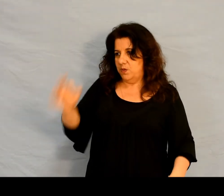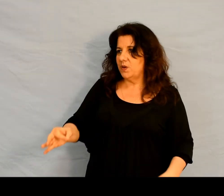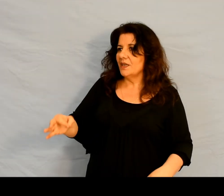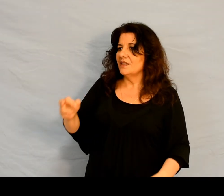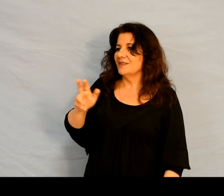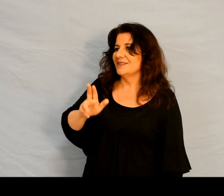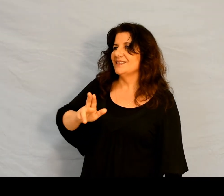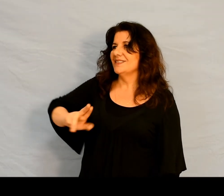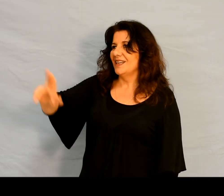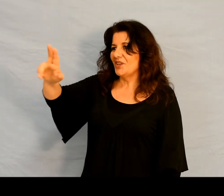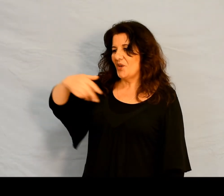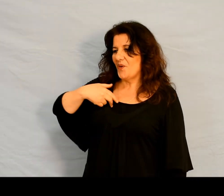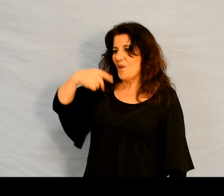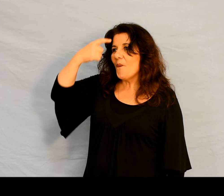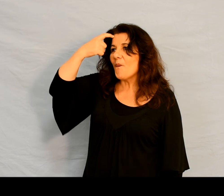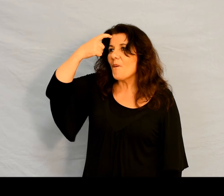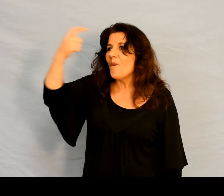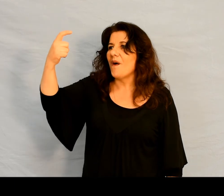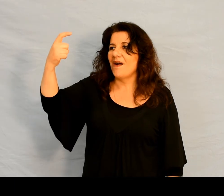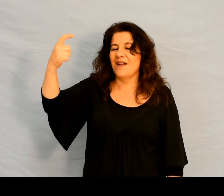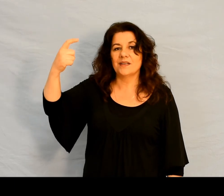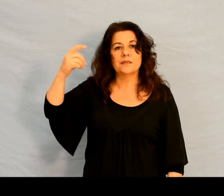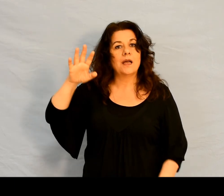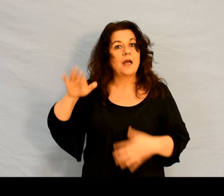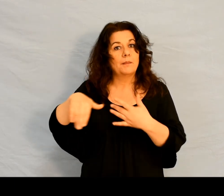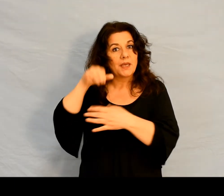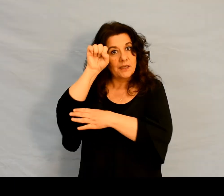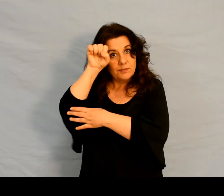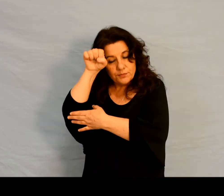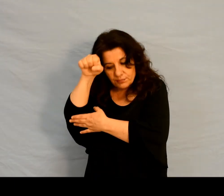Seigneur. » Et il se prosterna devant lui.